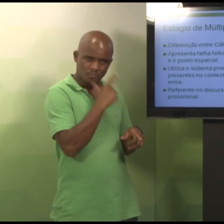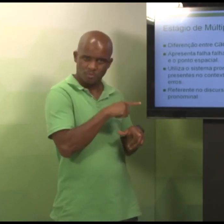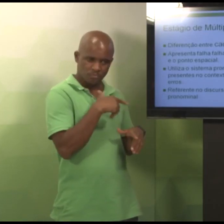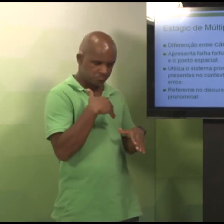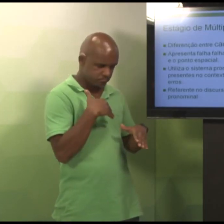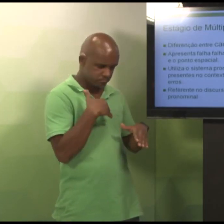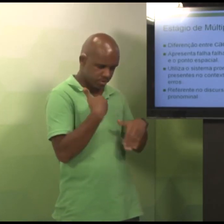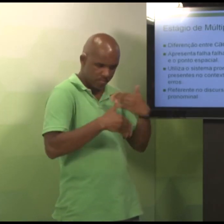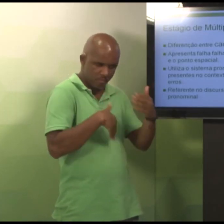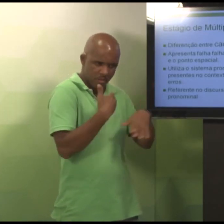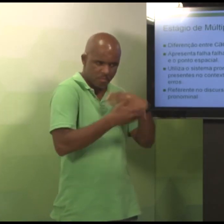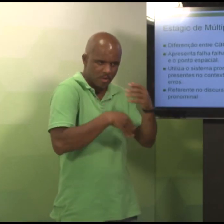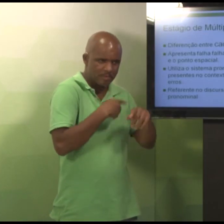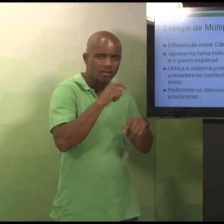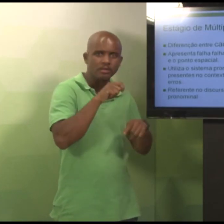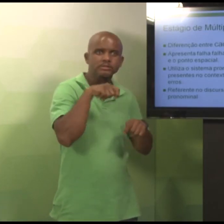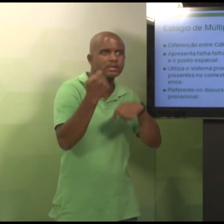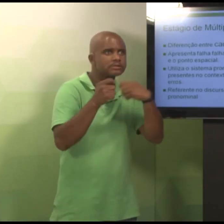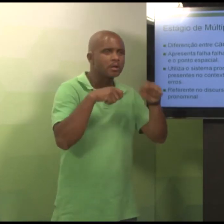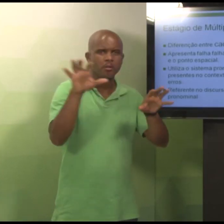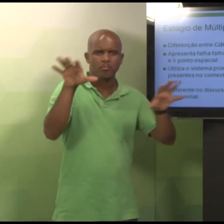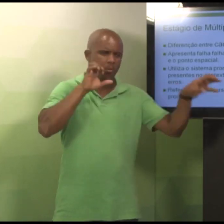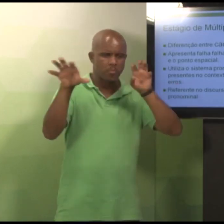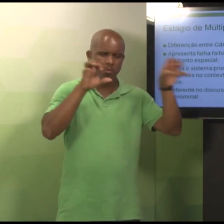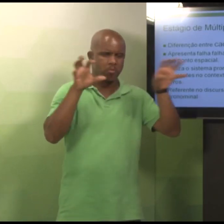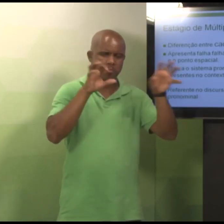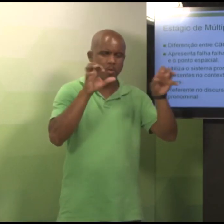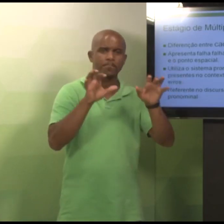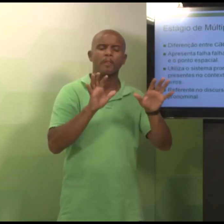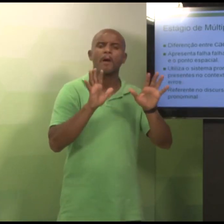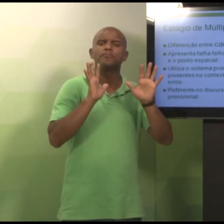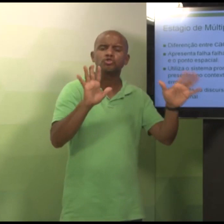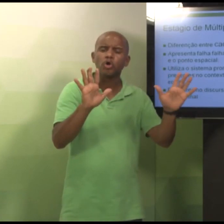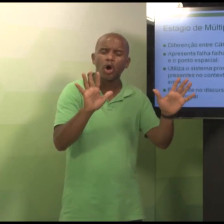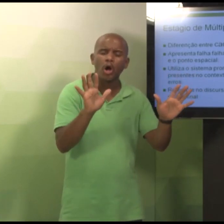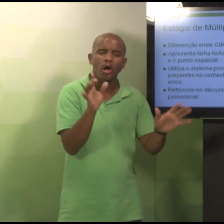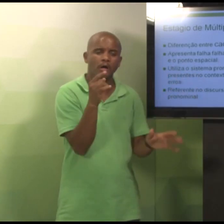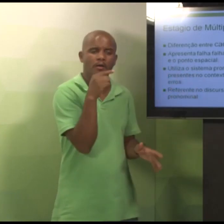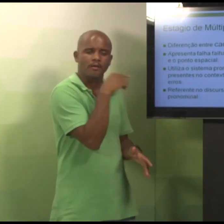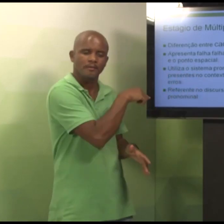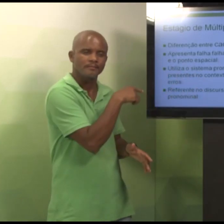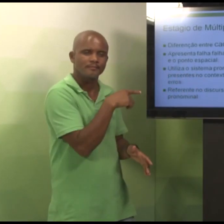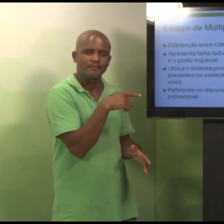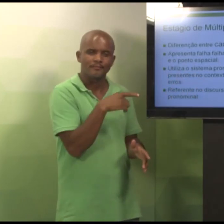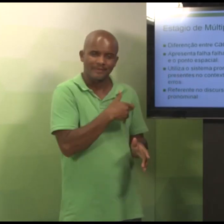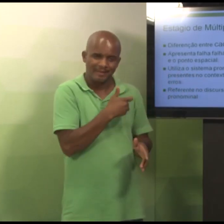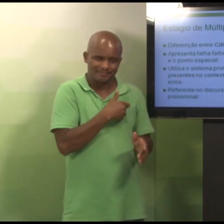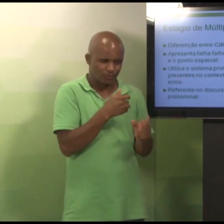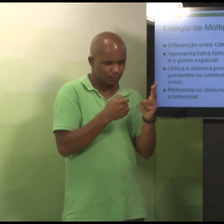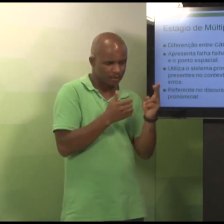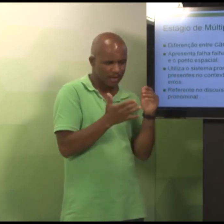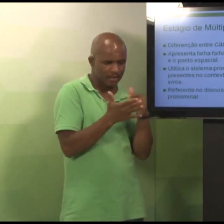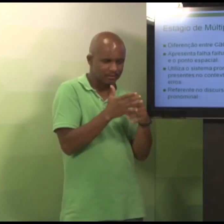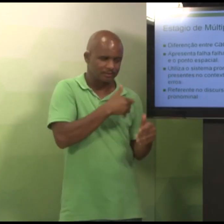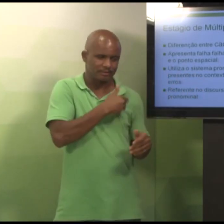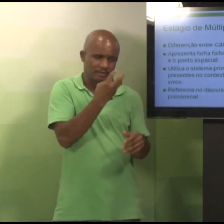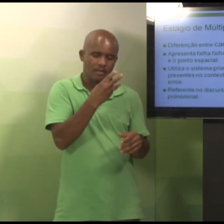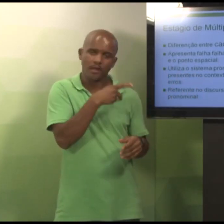Aqui temos, a partir da aquisição da explosão de vocabulário, nós temos de 2 aos 3 anos,